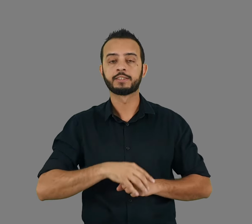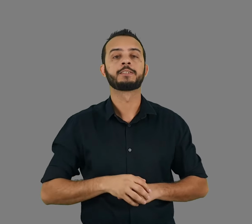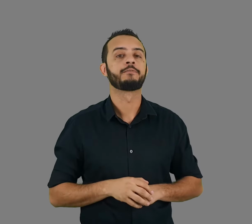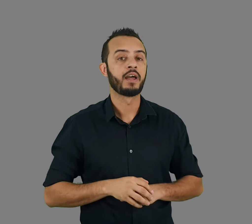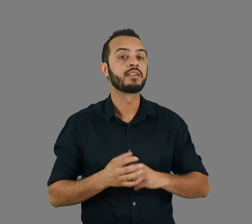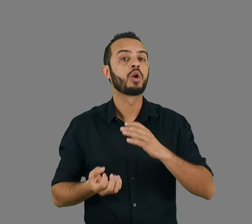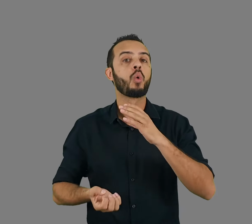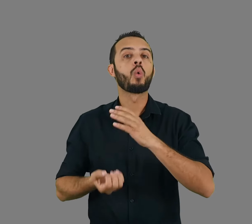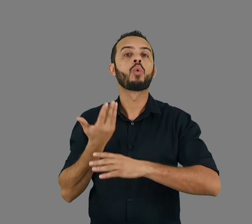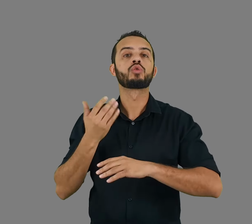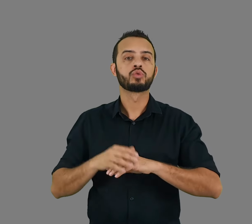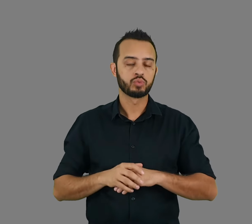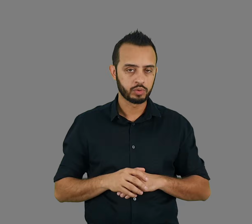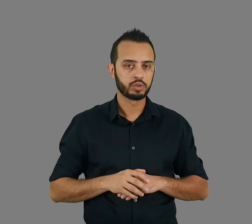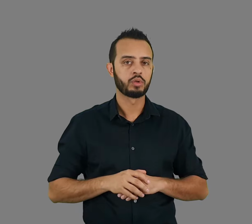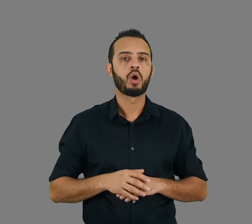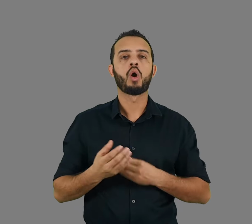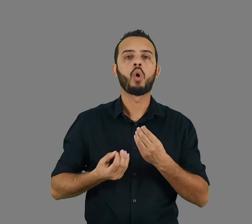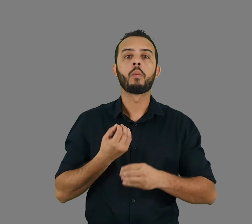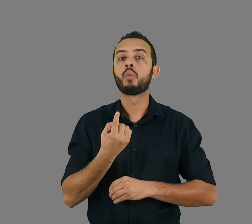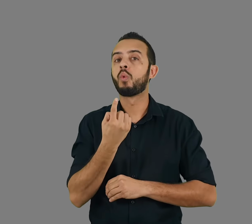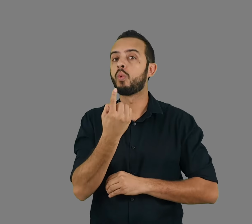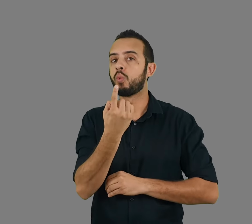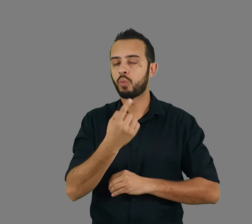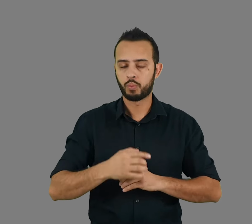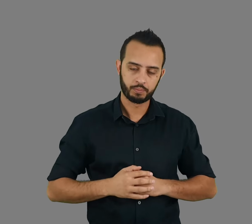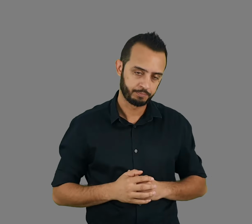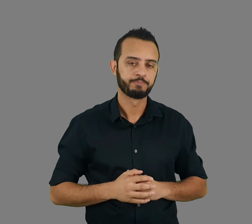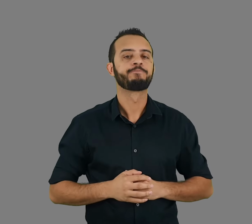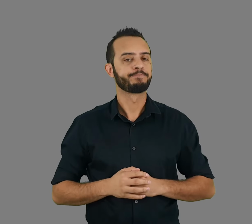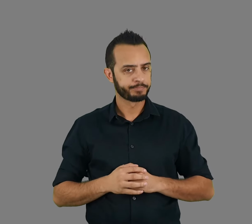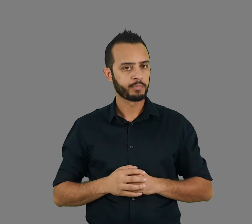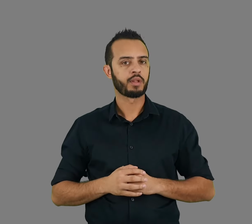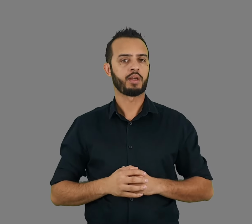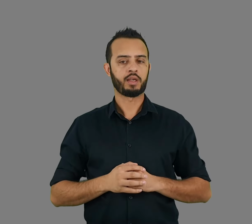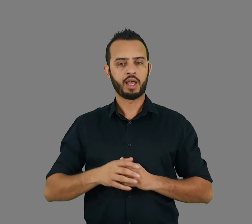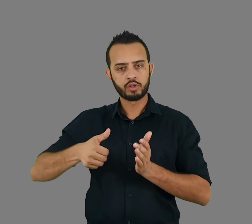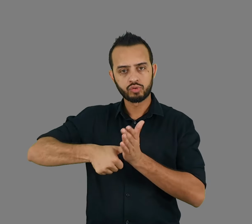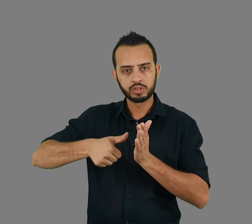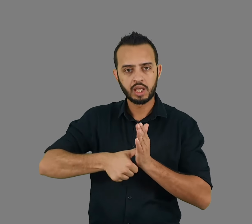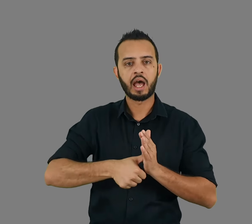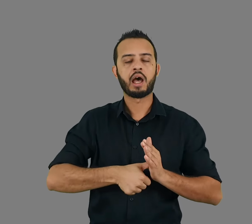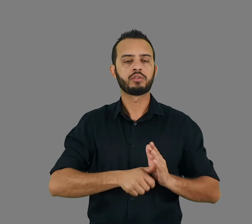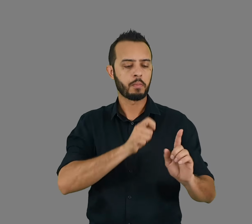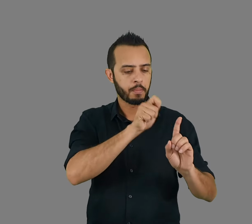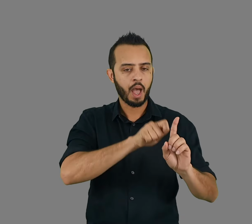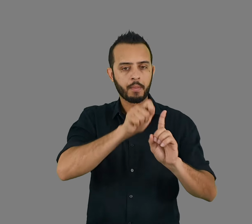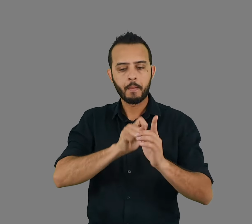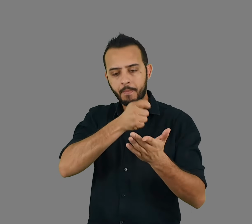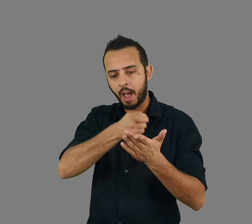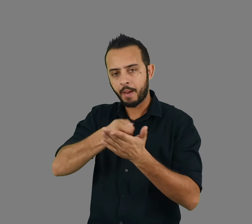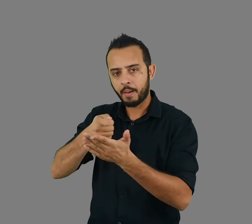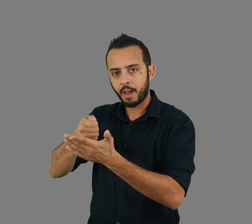constituído e mantido por 1. Contribuições mensais dos associados contribuintes. 2.